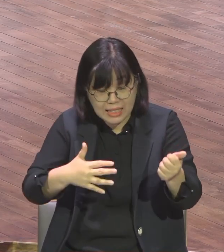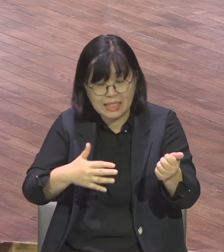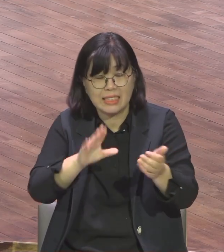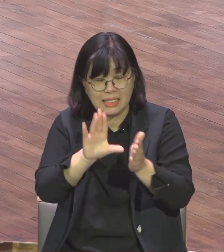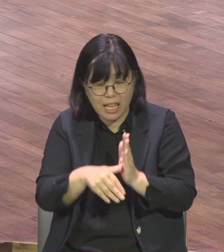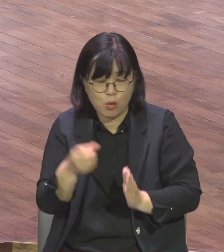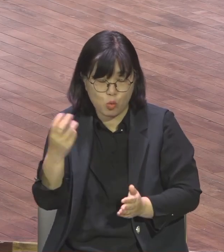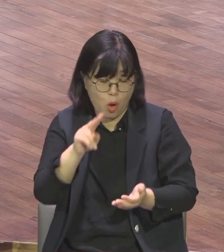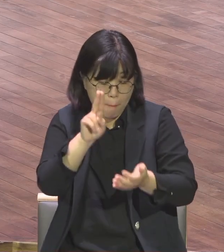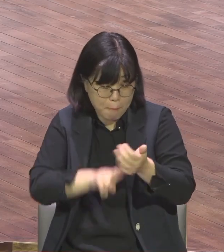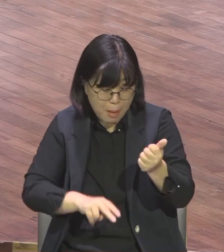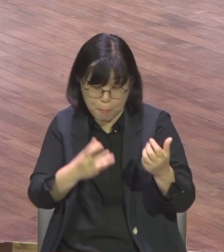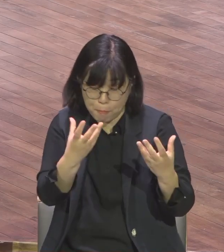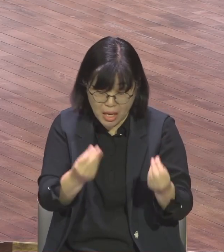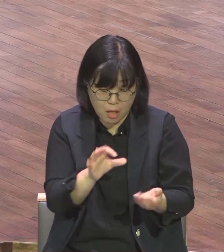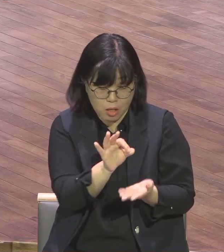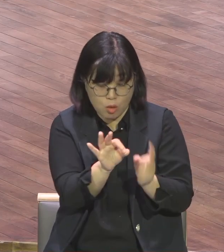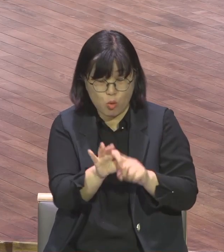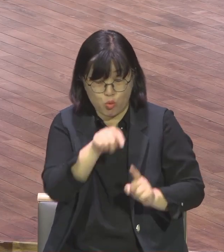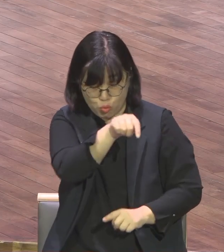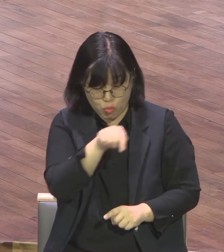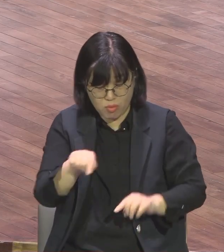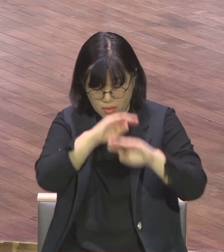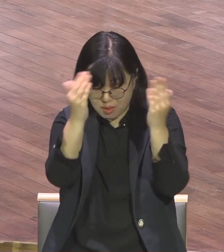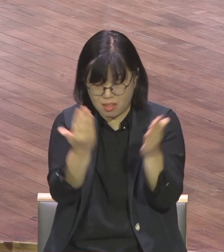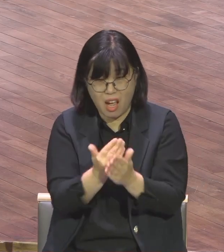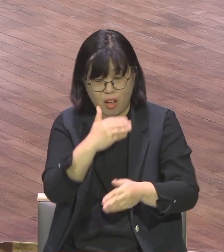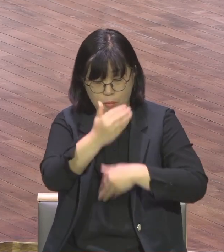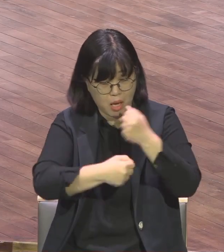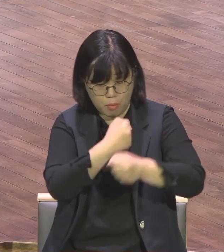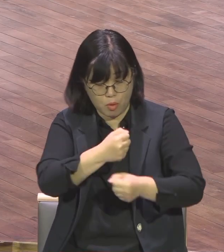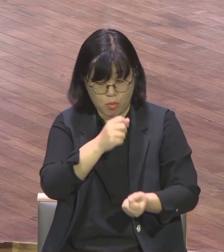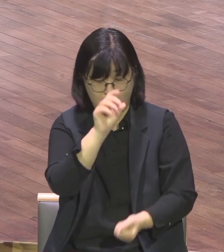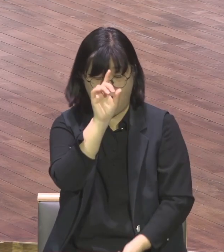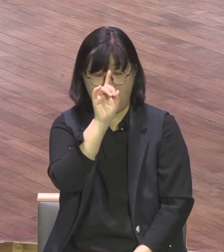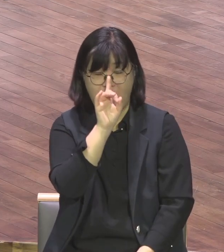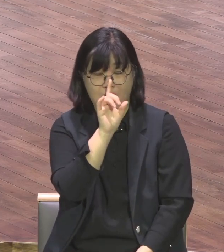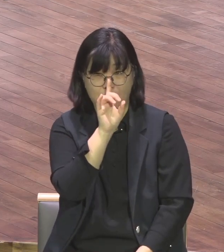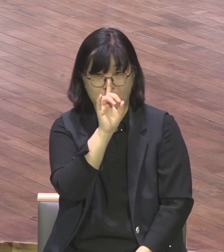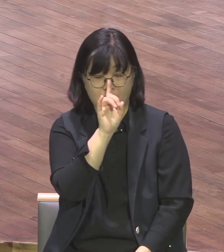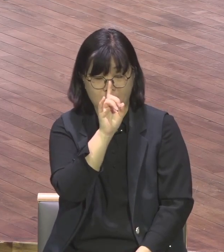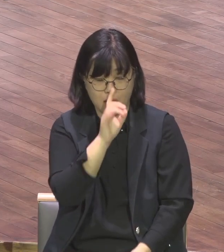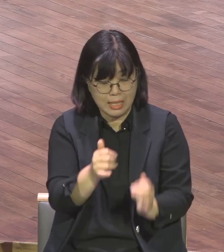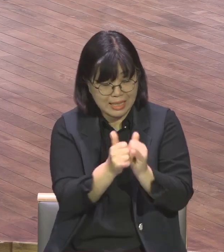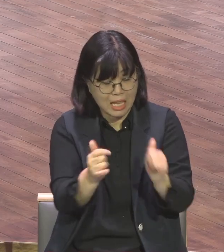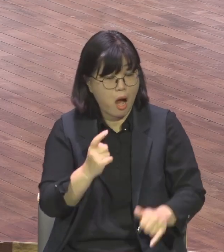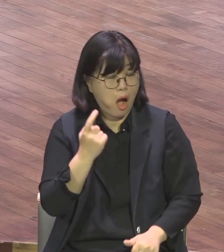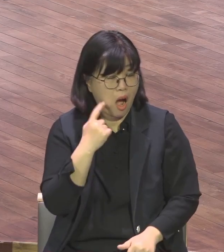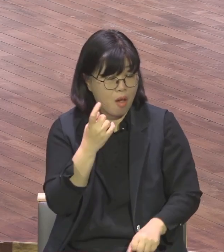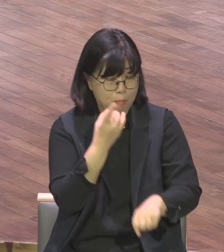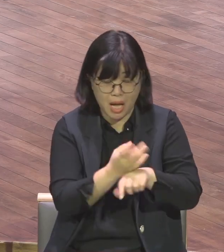어찌하여 이 일을 내 마음에 두었느냐? 사람에게 거짓말한 것이 아니요 하나님에게로다.